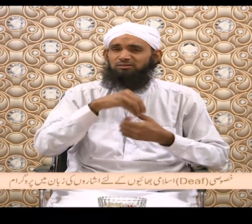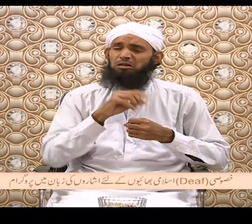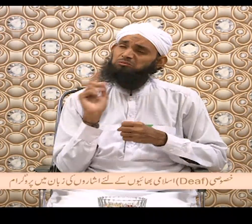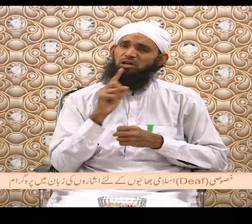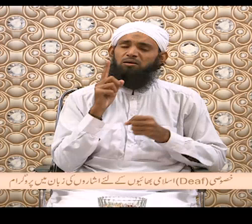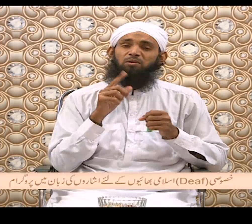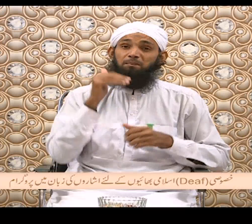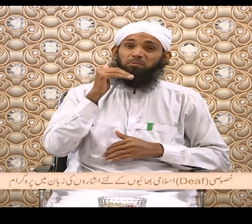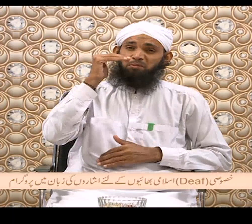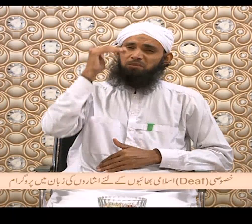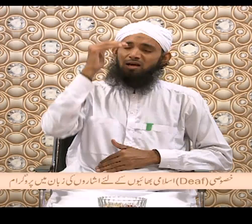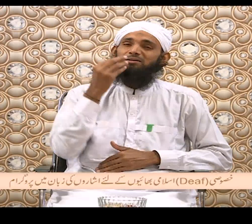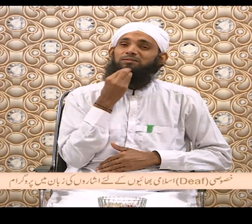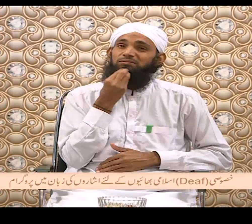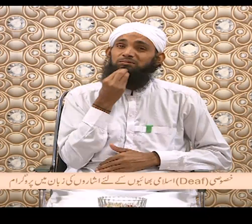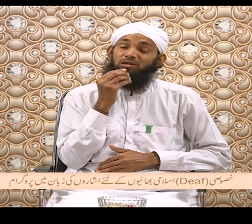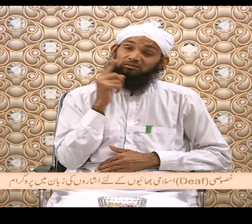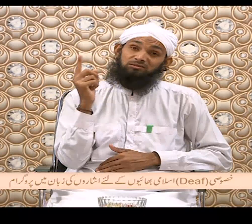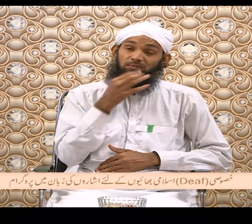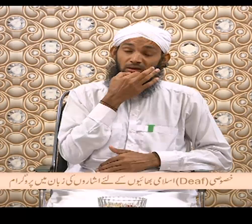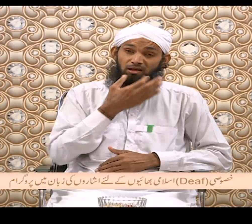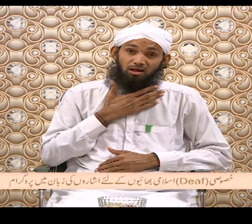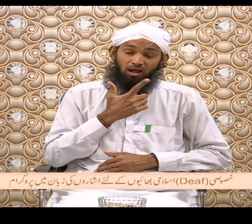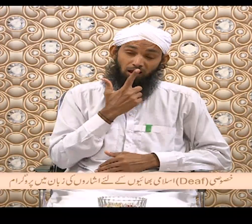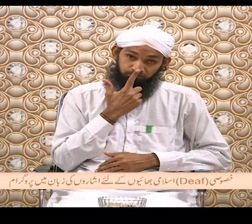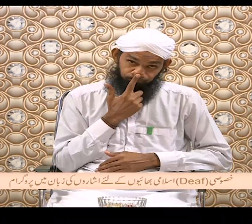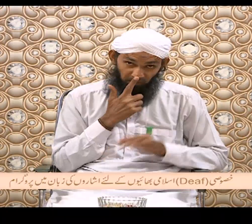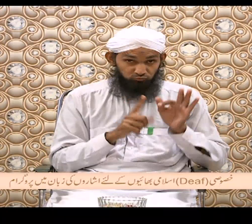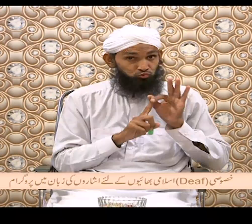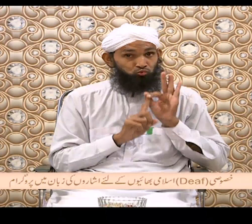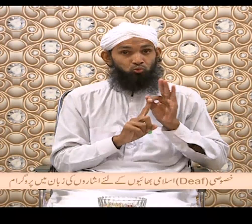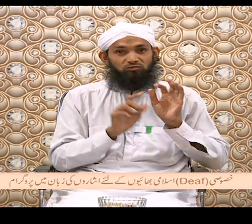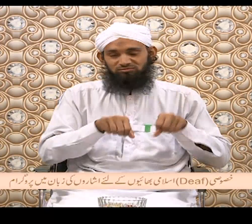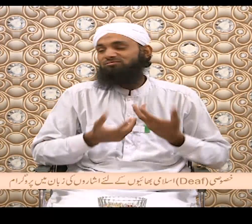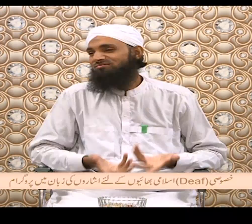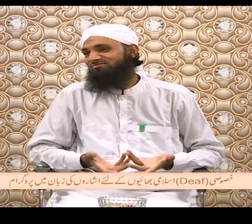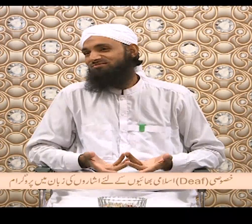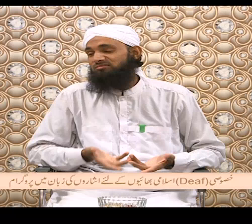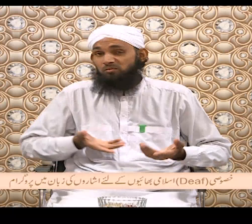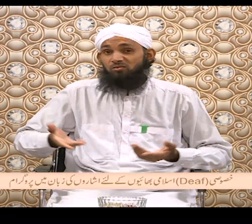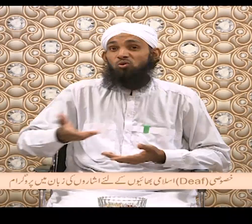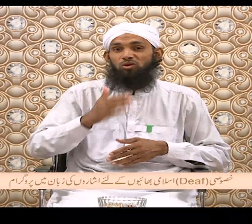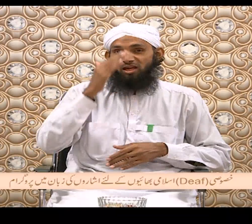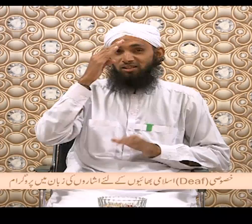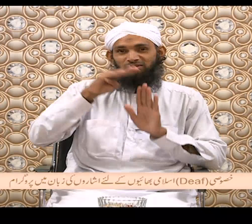ہر عمر رسیدہ بزرگوں کا بھی احترام ہم پر لازم ہے کیونکہ یہ اسلامی معاشرے کی